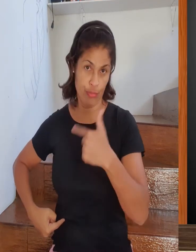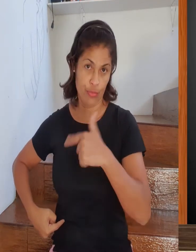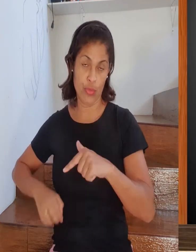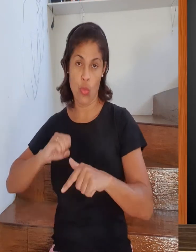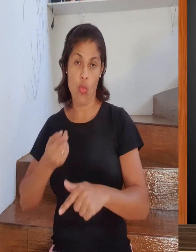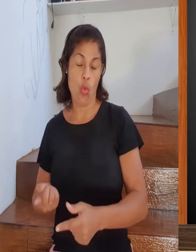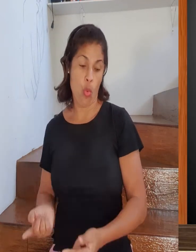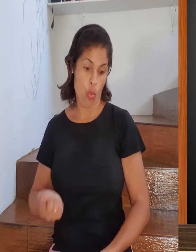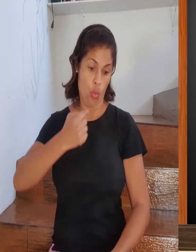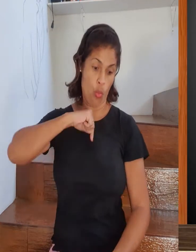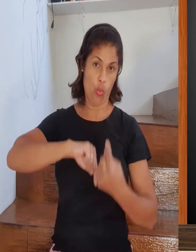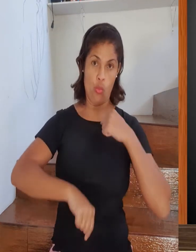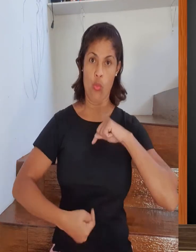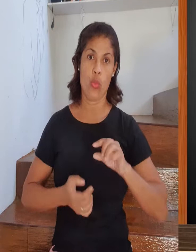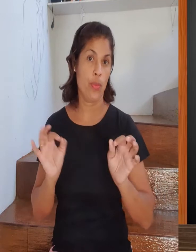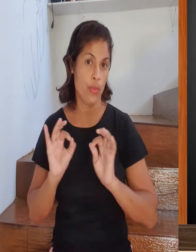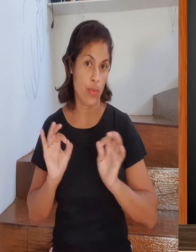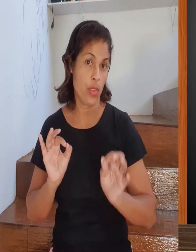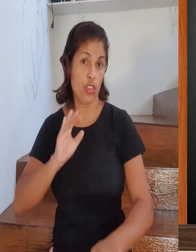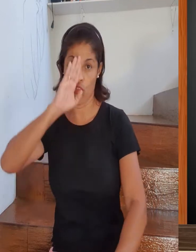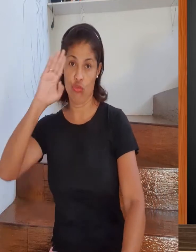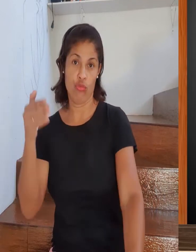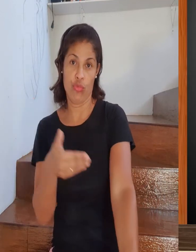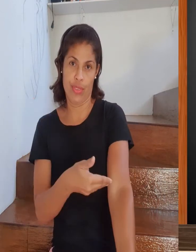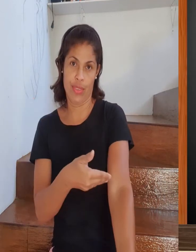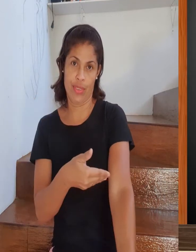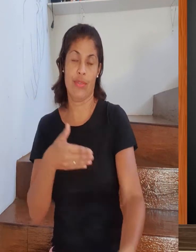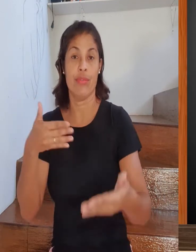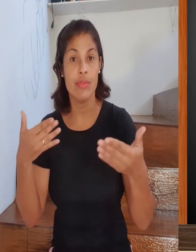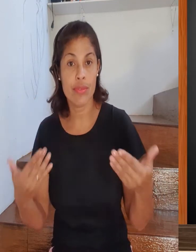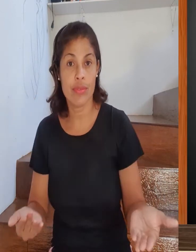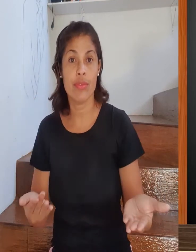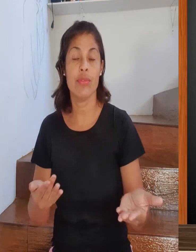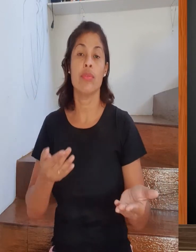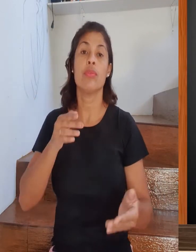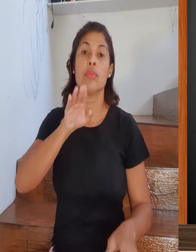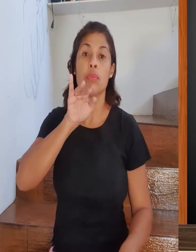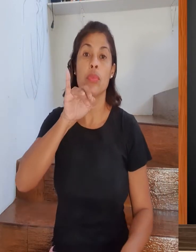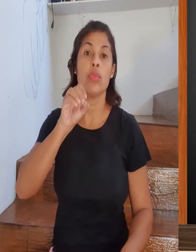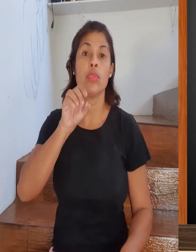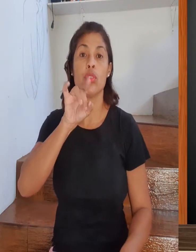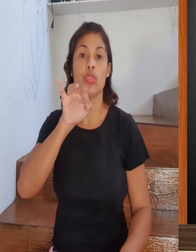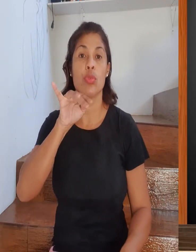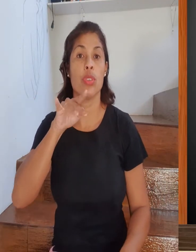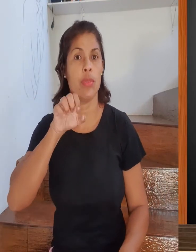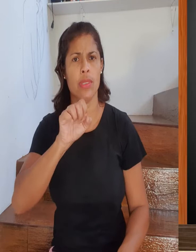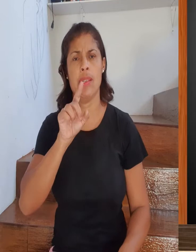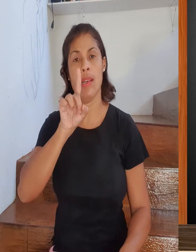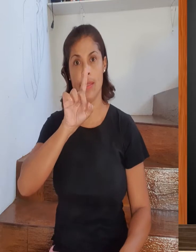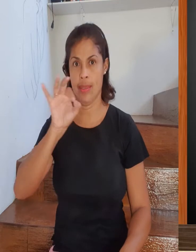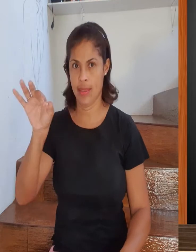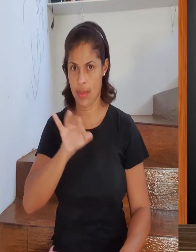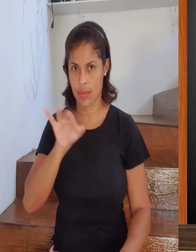administração para a circulação sistêmica. Mais uma vez, a biodisponibilidade é